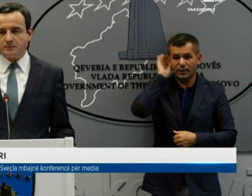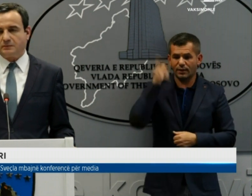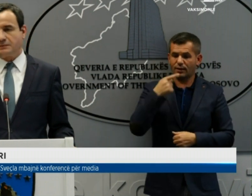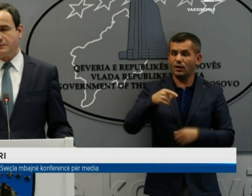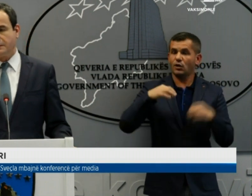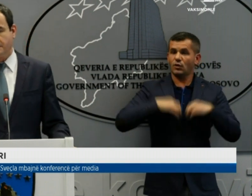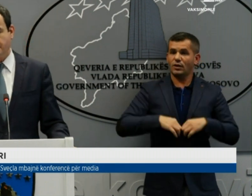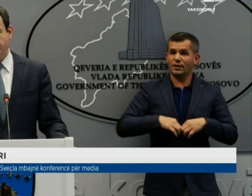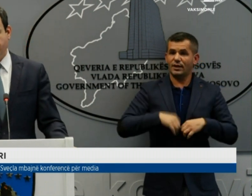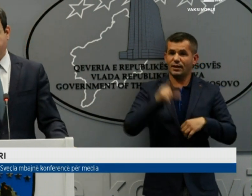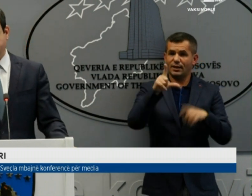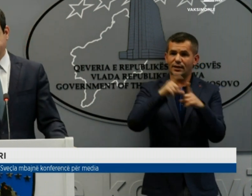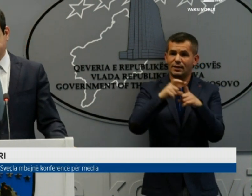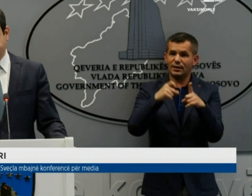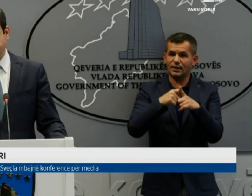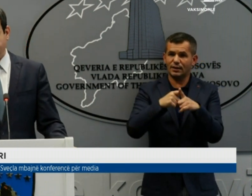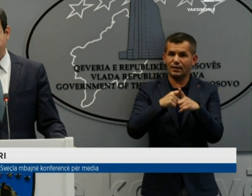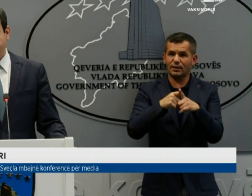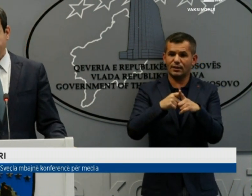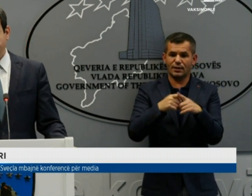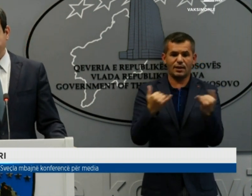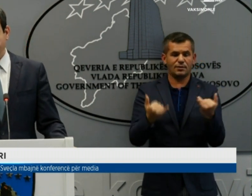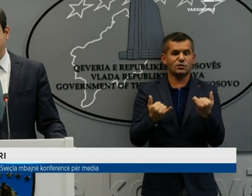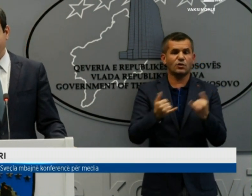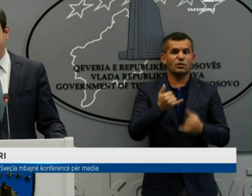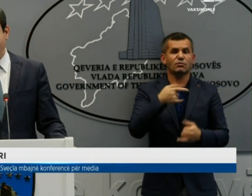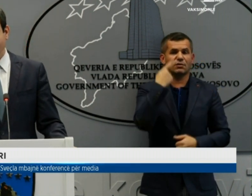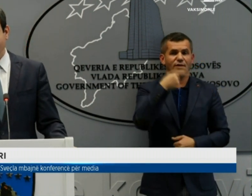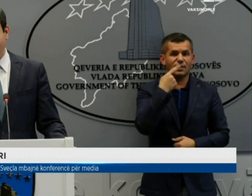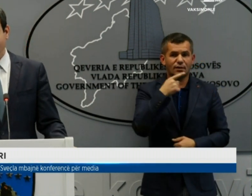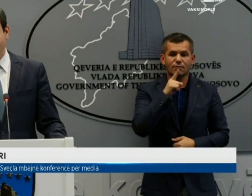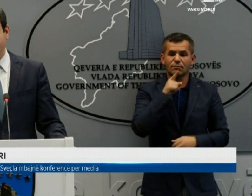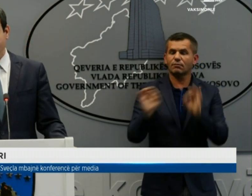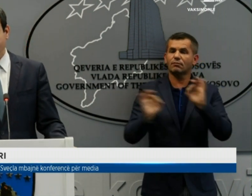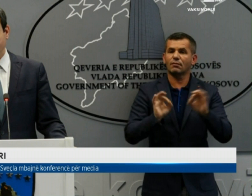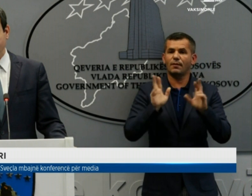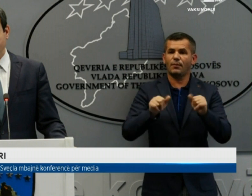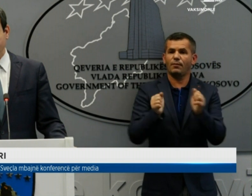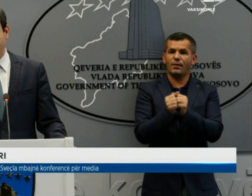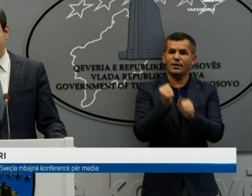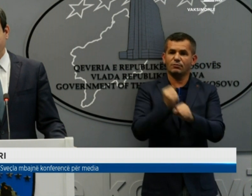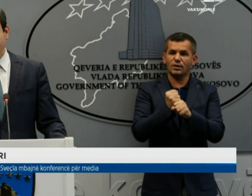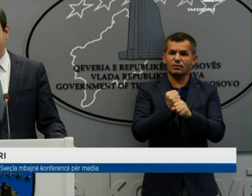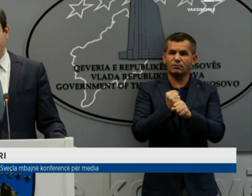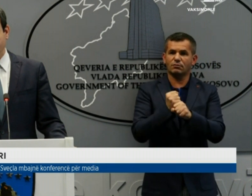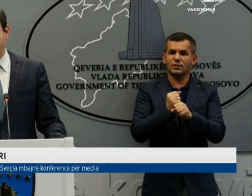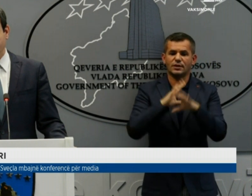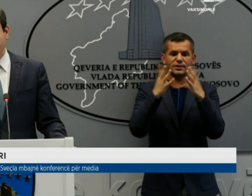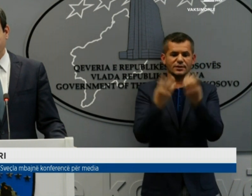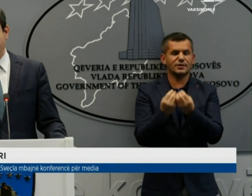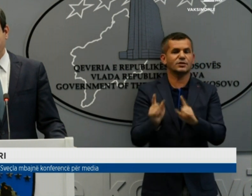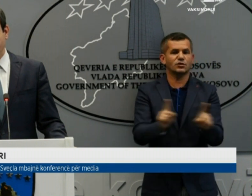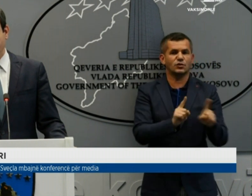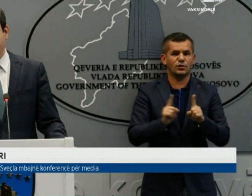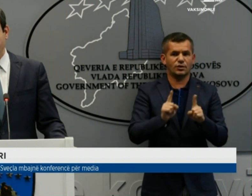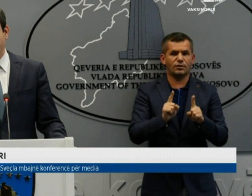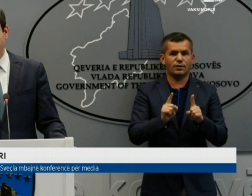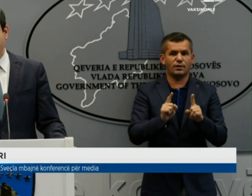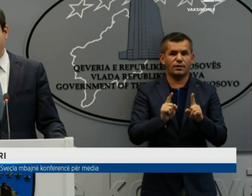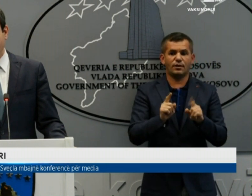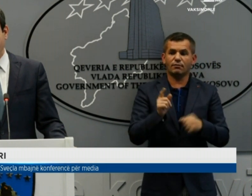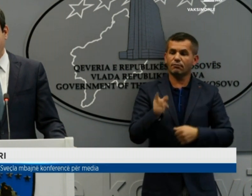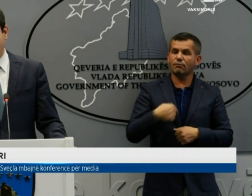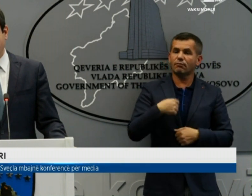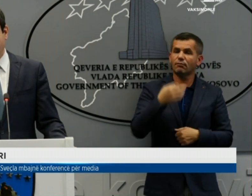Kryetari i Ligës Demokratike të Kosovës, Sajid Shipur, sot tha që është i gatshëm të bashkëpunoj me ju në lidhje me situatën e krijuar në vend.